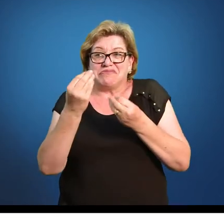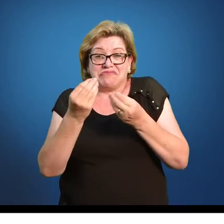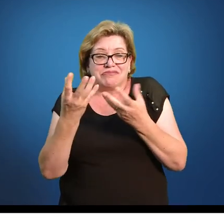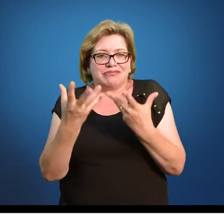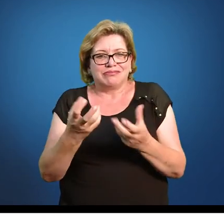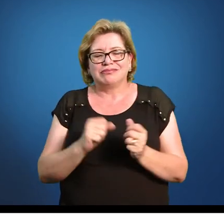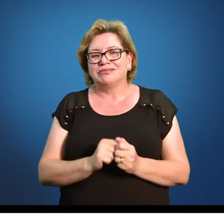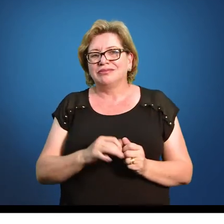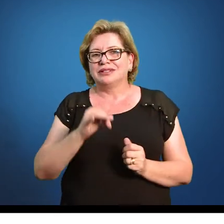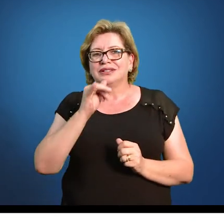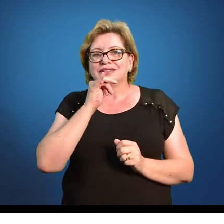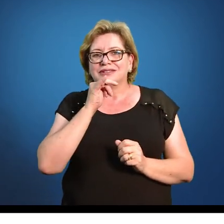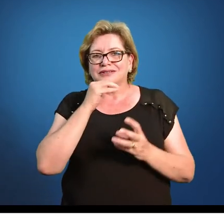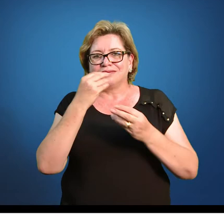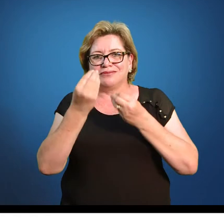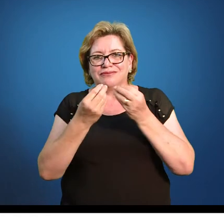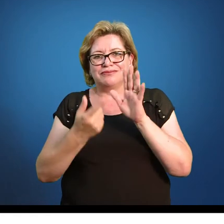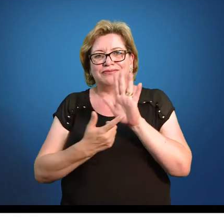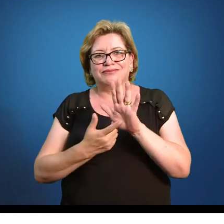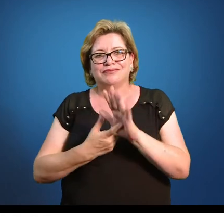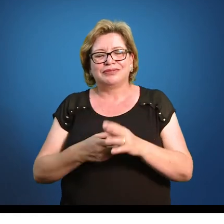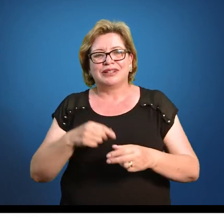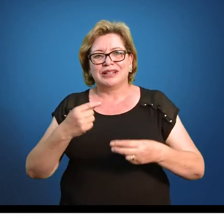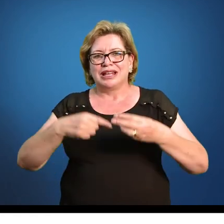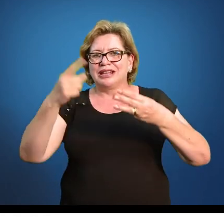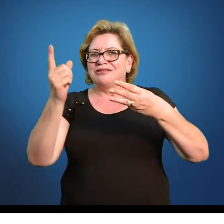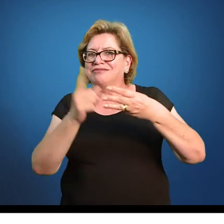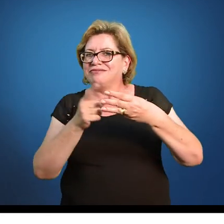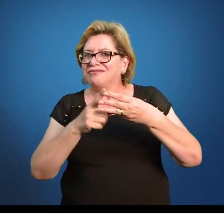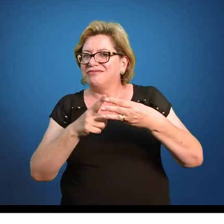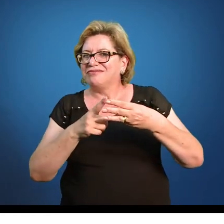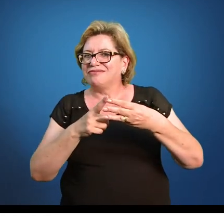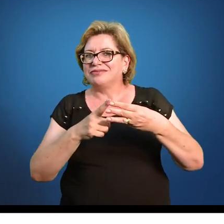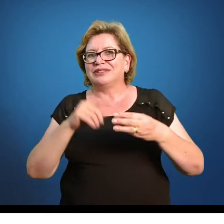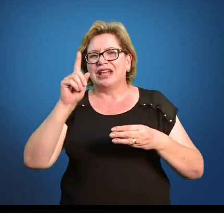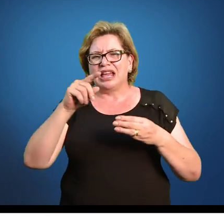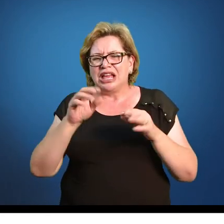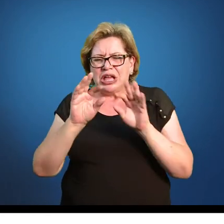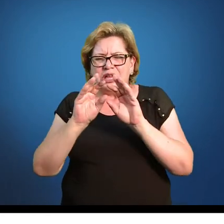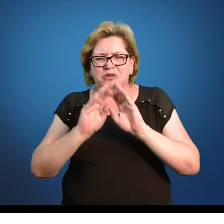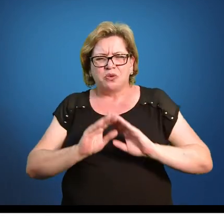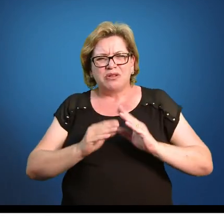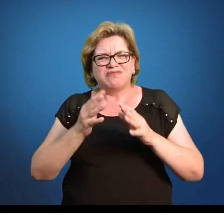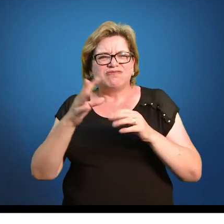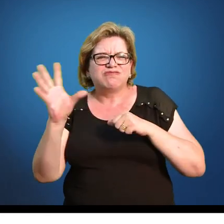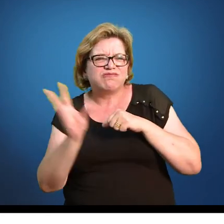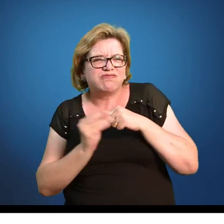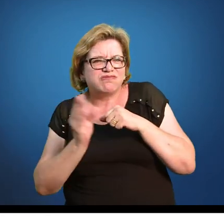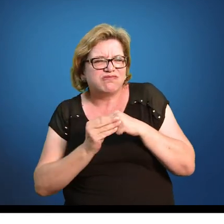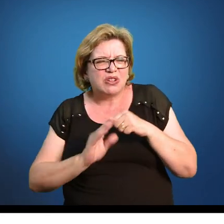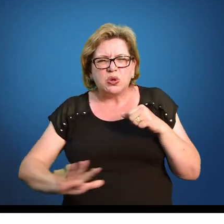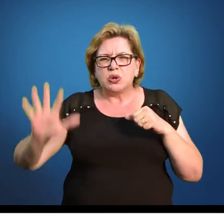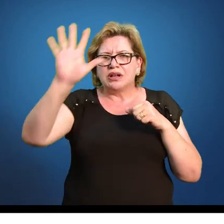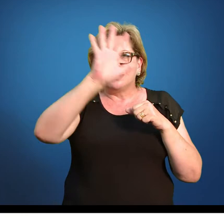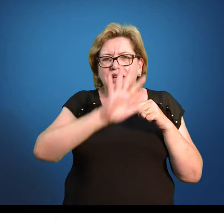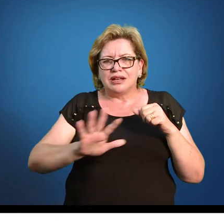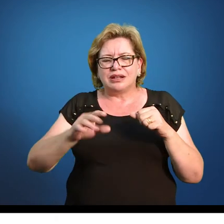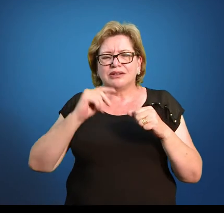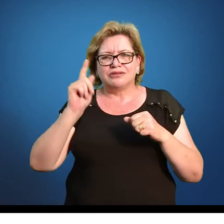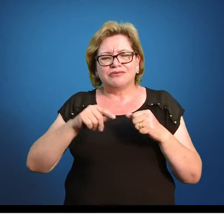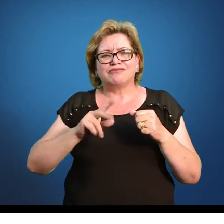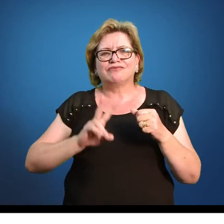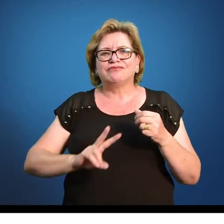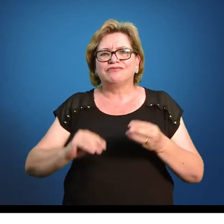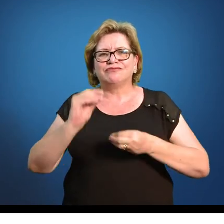quiser, da maneira que ele bem entender. Então ele falou, ó, a prova 1 era um conhecimento mais geral, né, não era tão específico, e eu